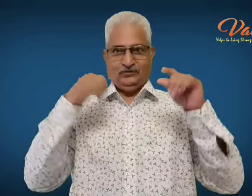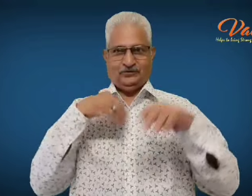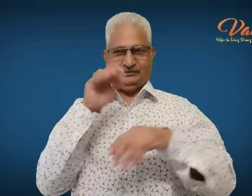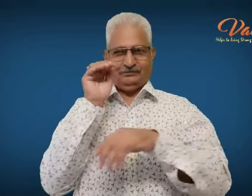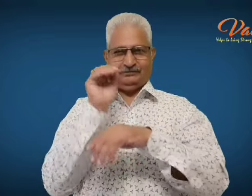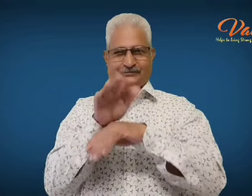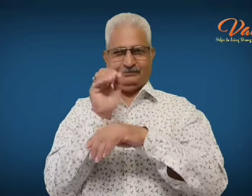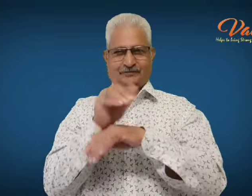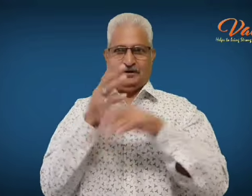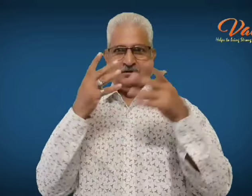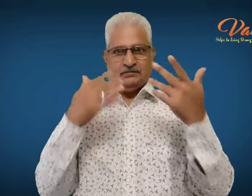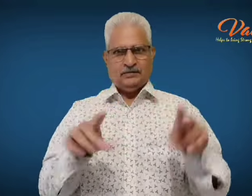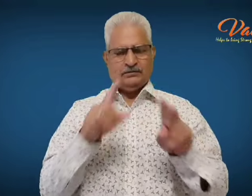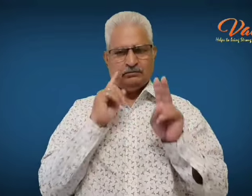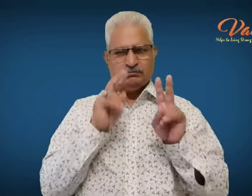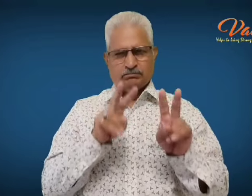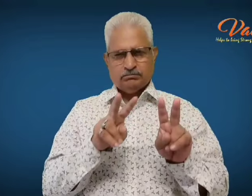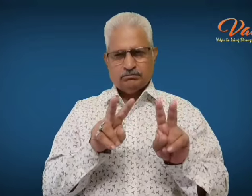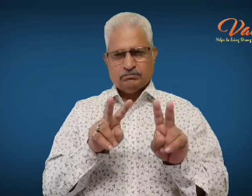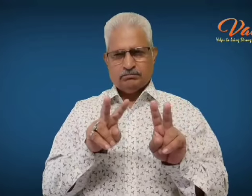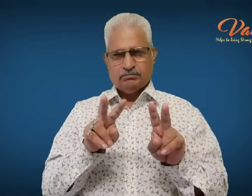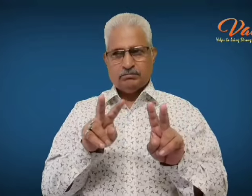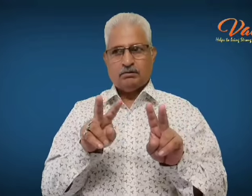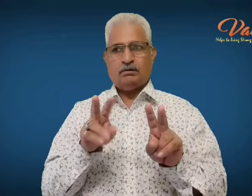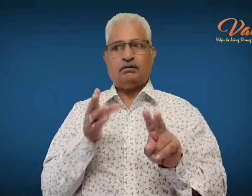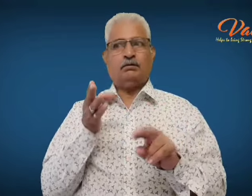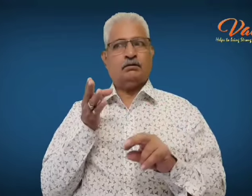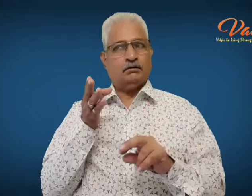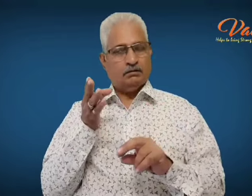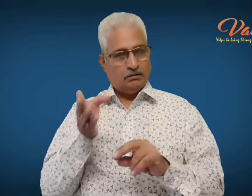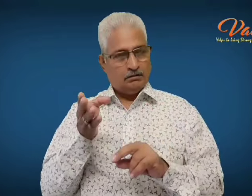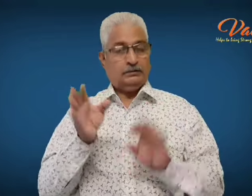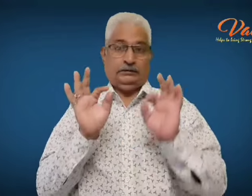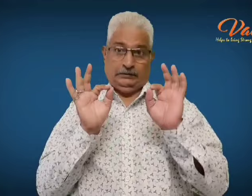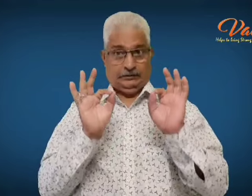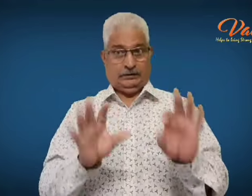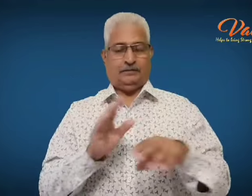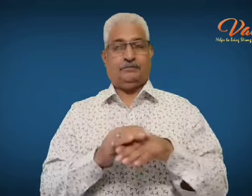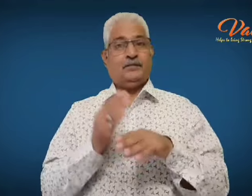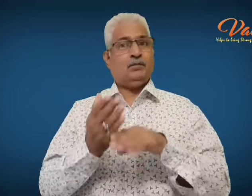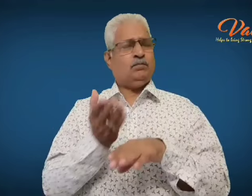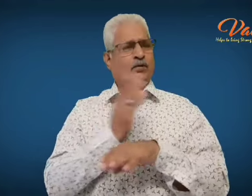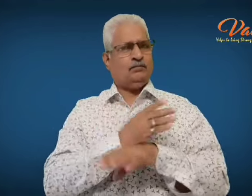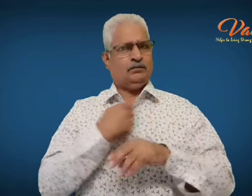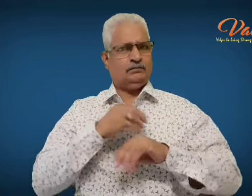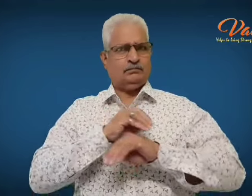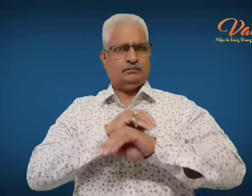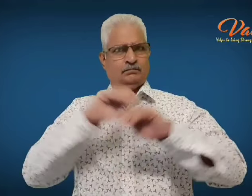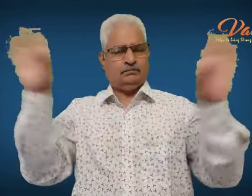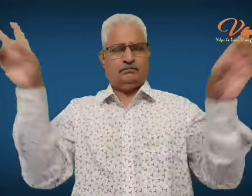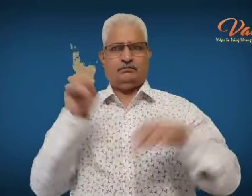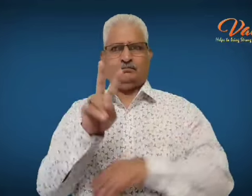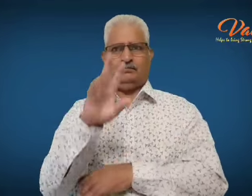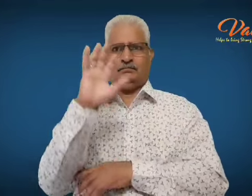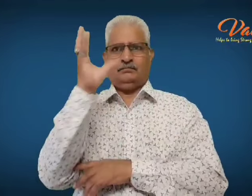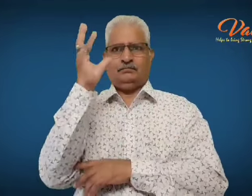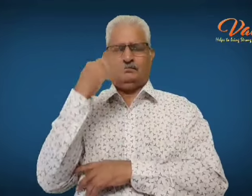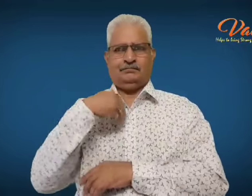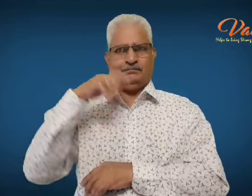हेलो, कैसे हैं आप सभी? देखा आप सभी ने यह सभी फोटोज। मैं आप सभी को बहुत पहले वैदिक